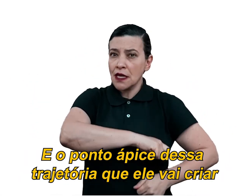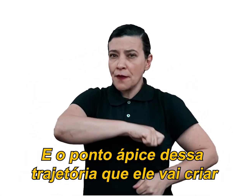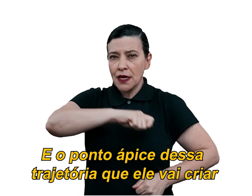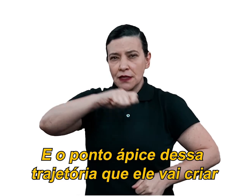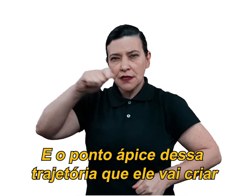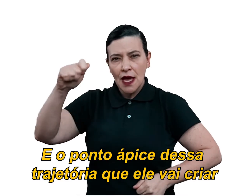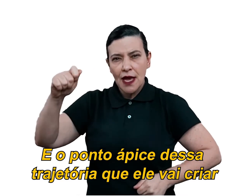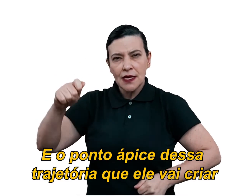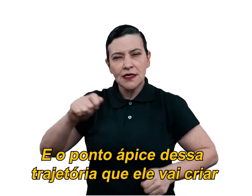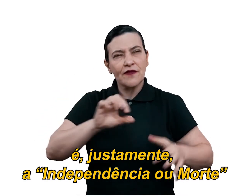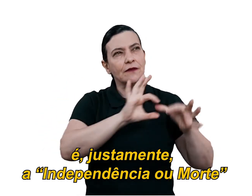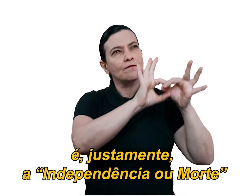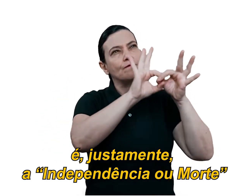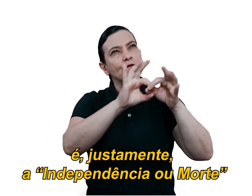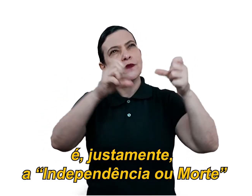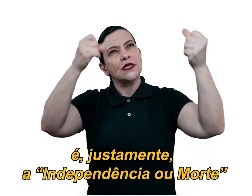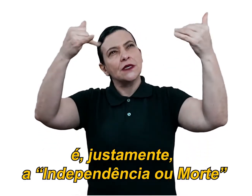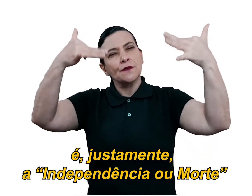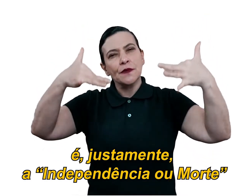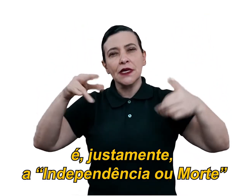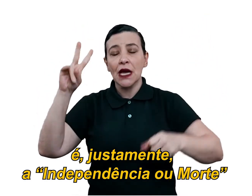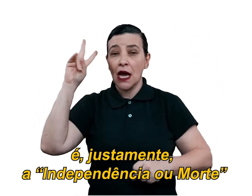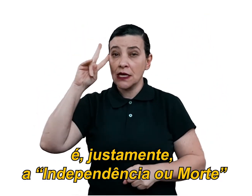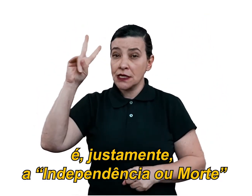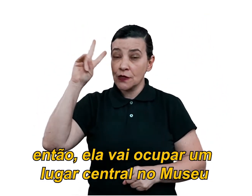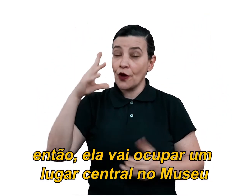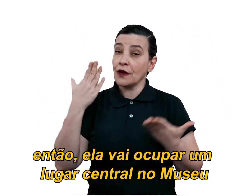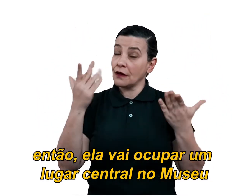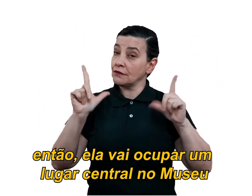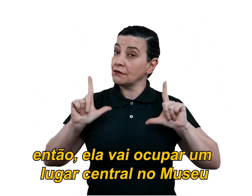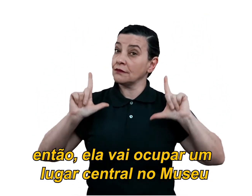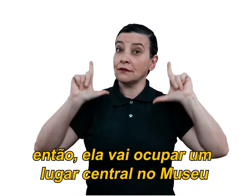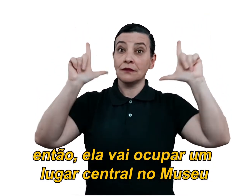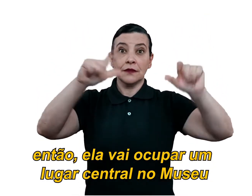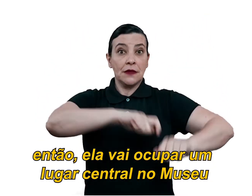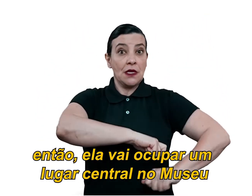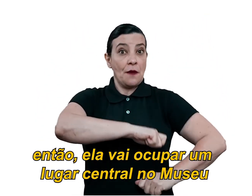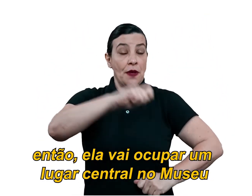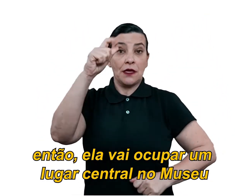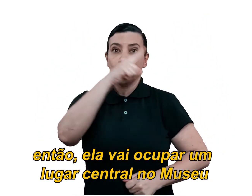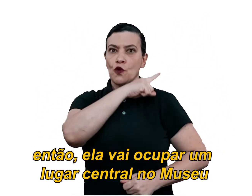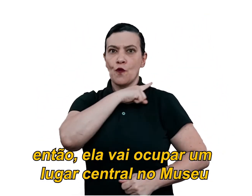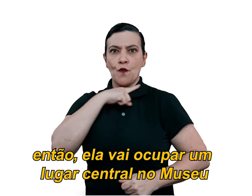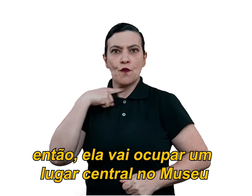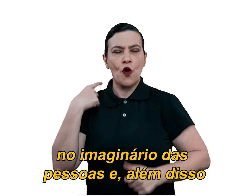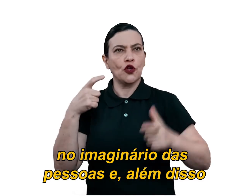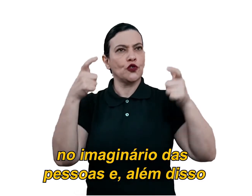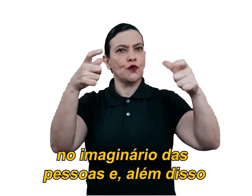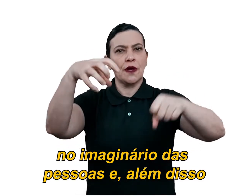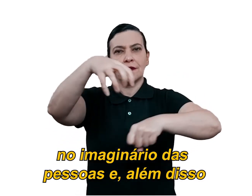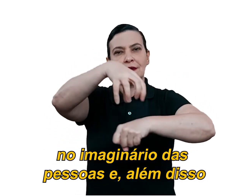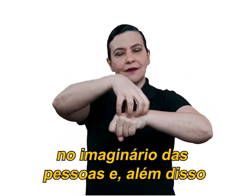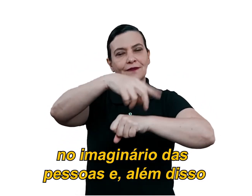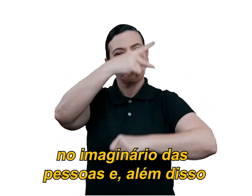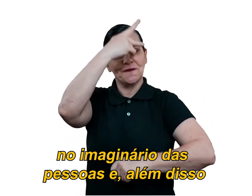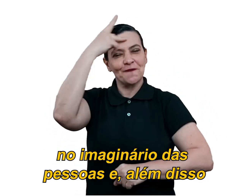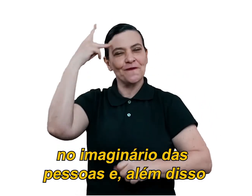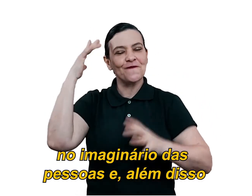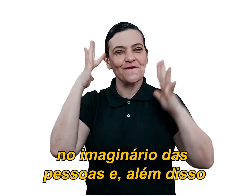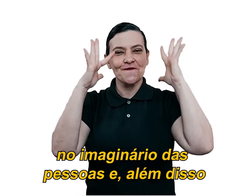vai criar é justamente independência ou morte. Então, ela vai ocupar um lugar central no museu, no imaginário das pessoas. E,